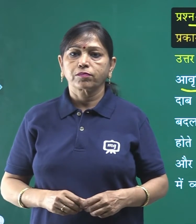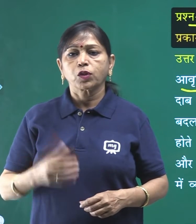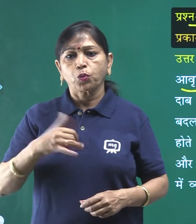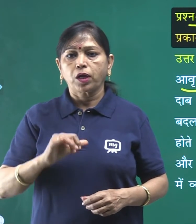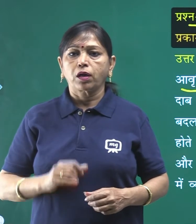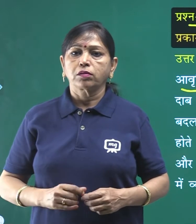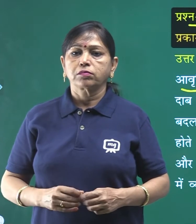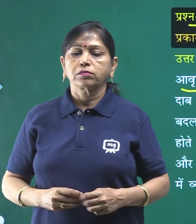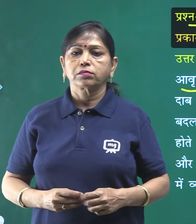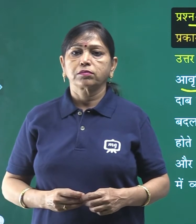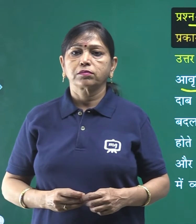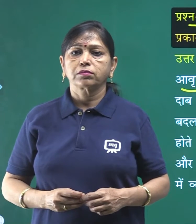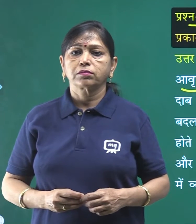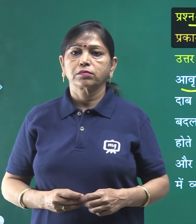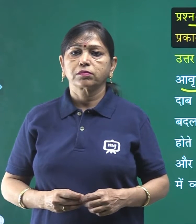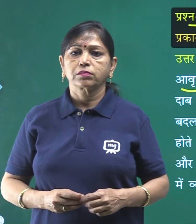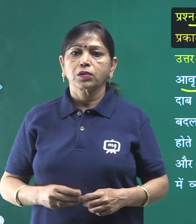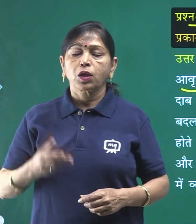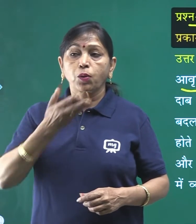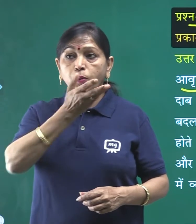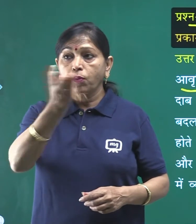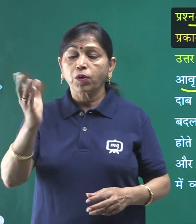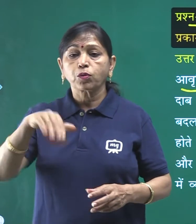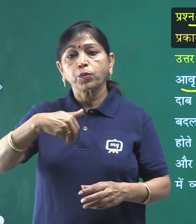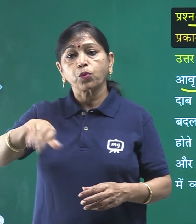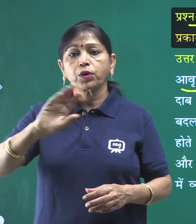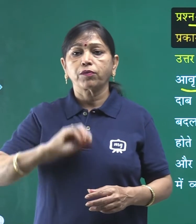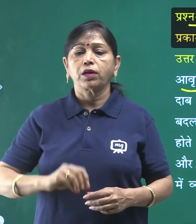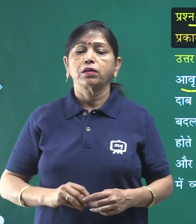द्वारा वायु में होने वाले